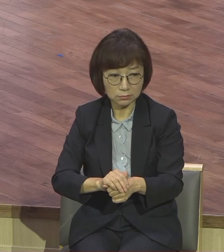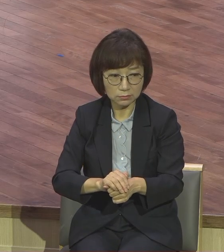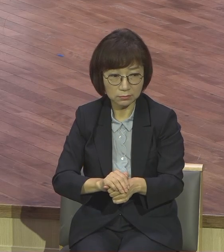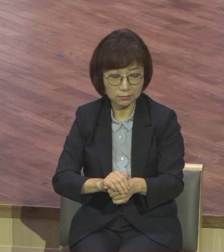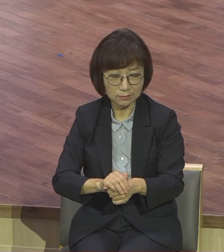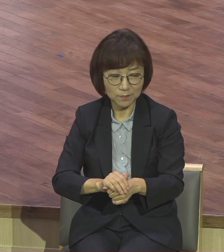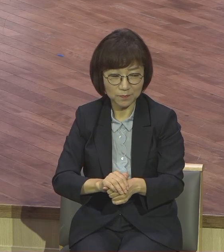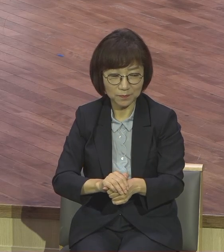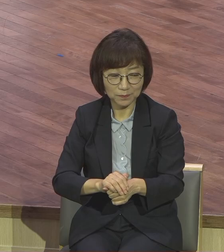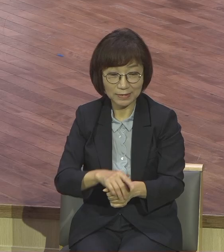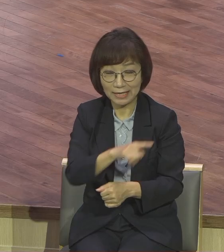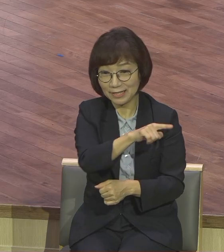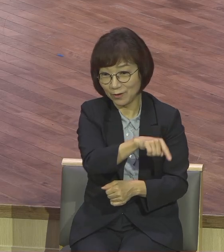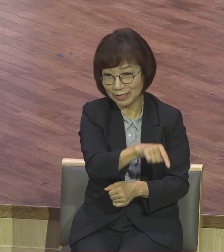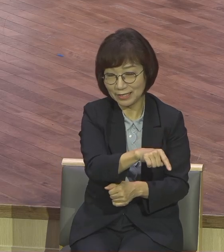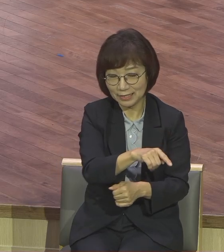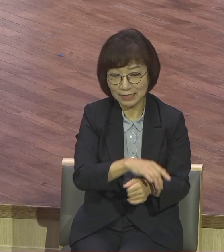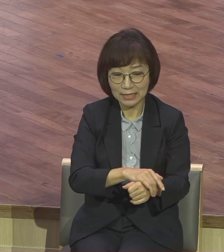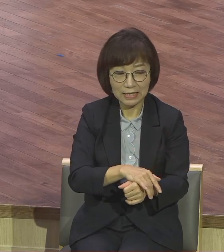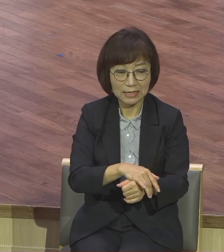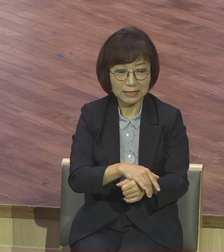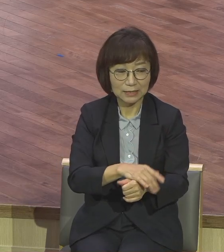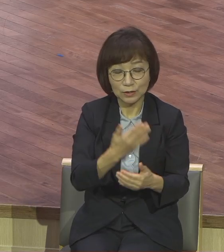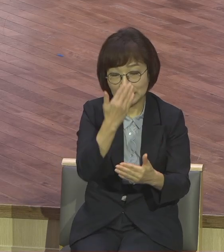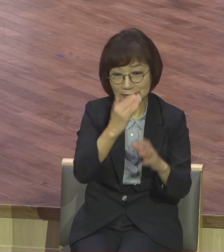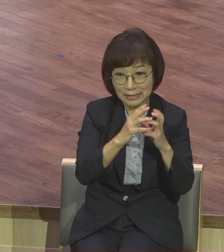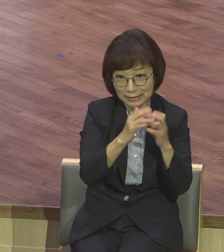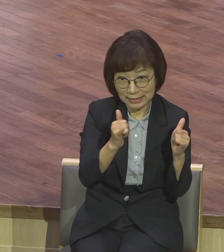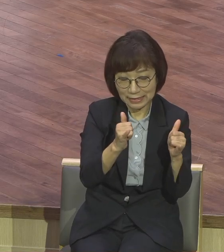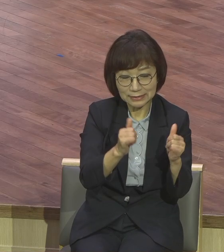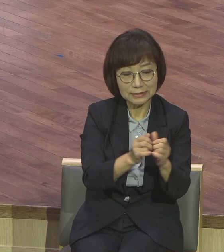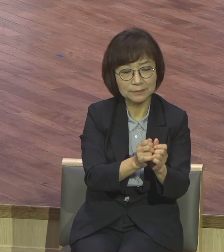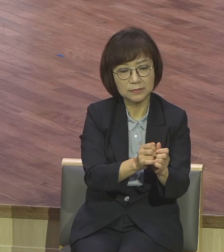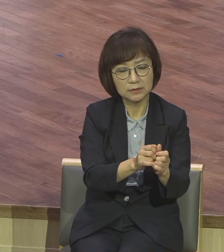그런데 만인 구원설을 주장합니다.